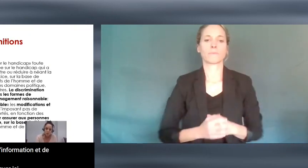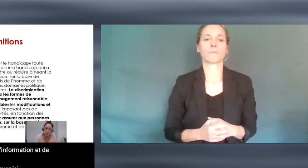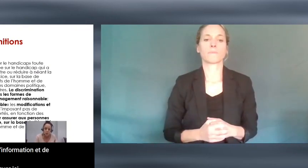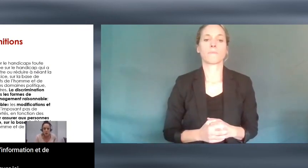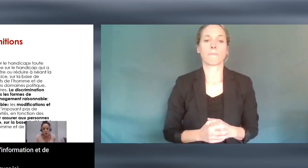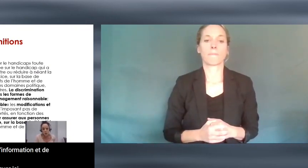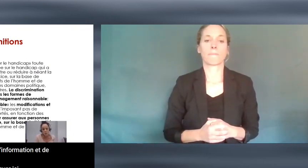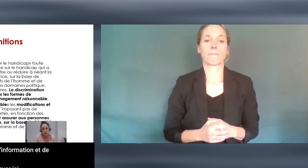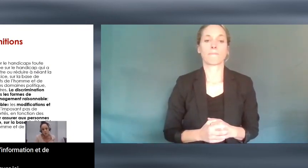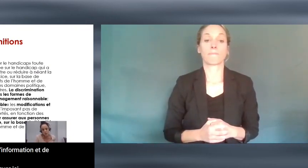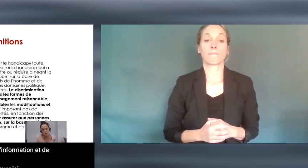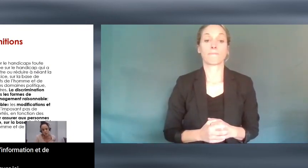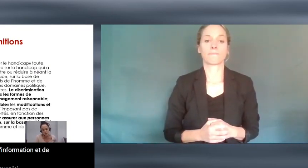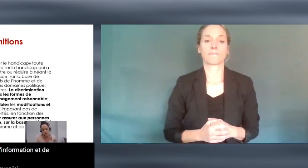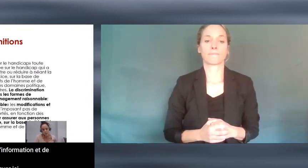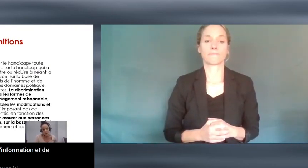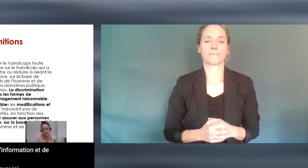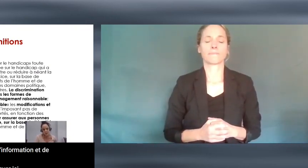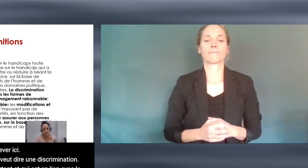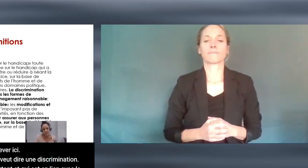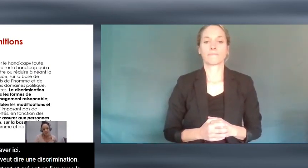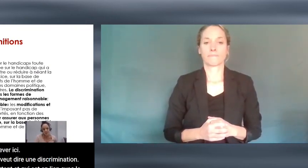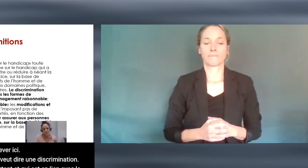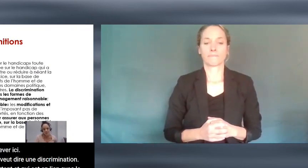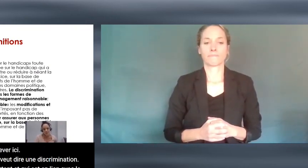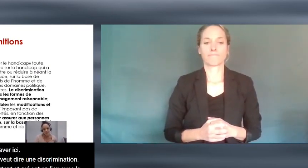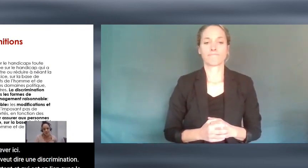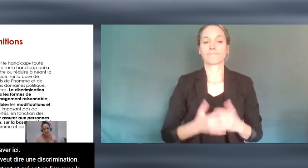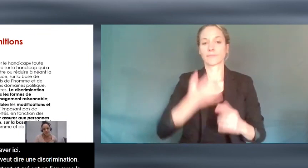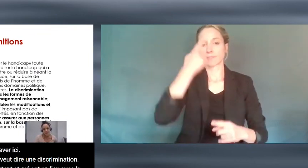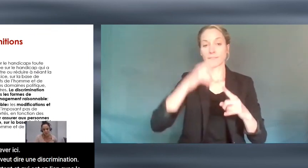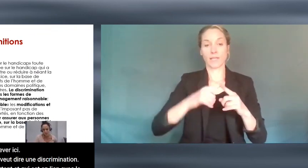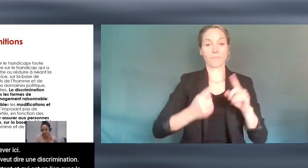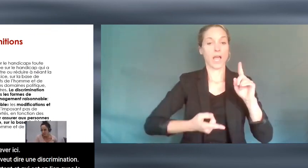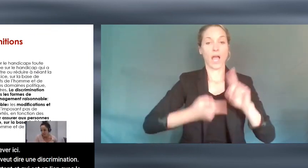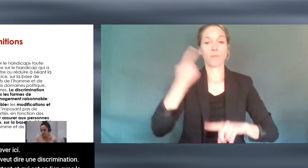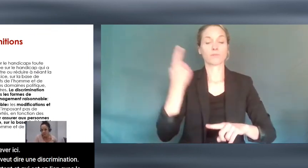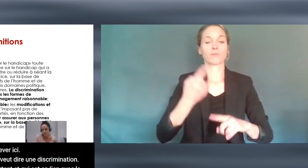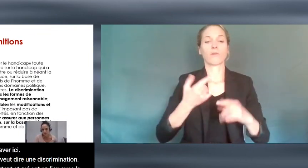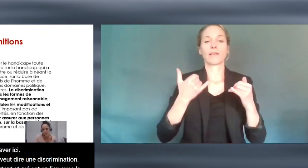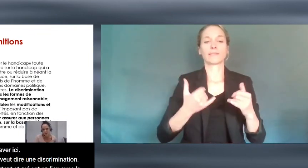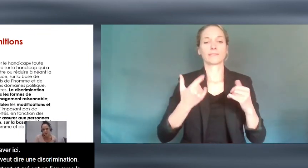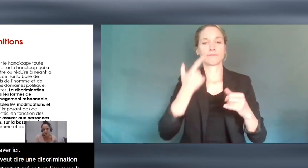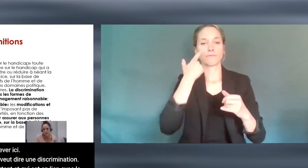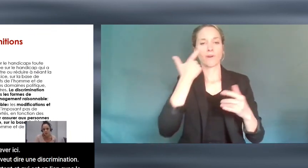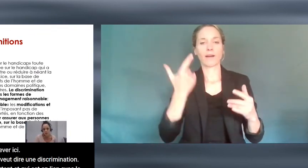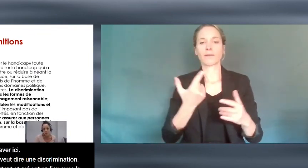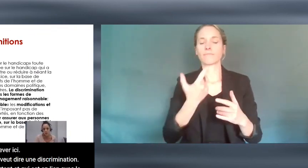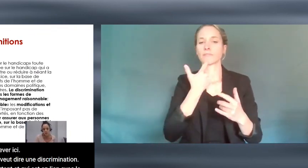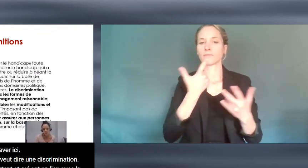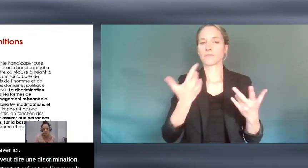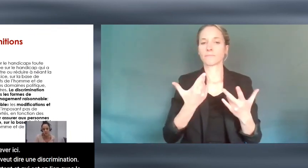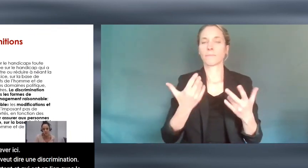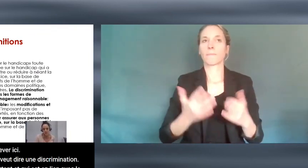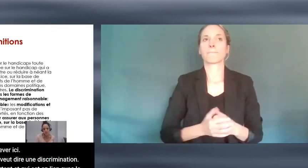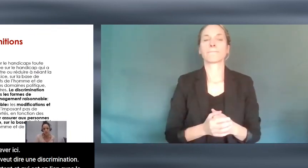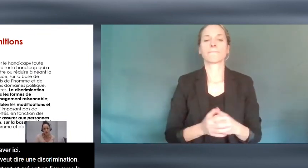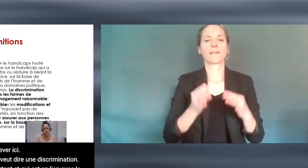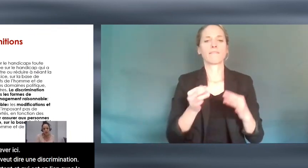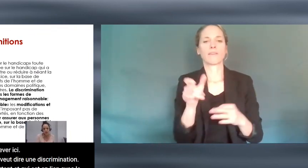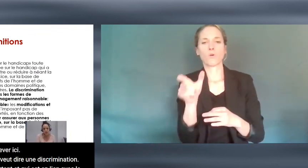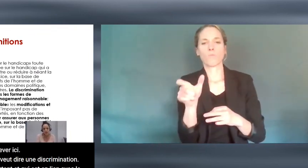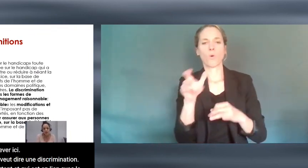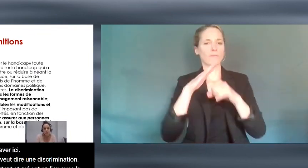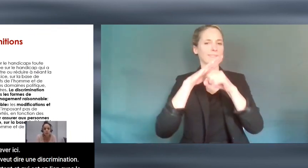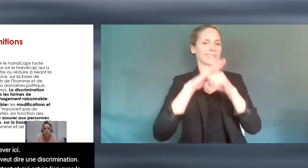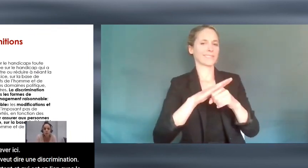Nous avons un point important qu'il faut relever ici, c'est la question de savoir mais qu'est-ce que ça veut dire exactement une discrimination?